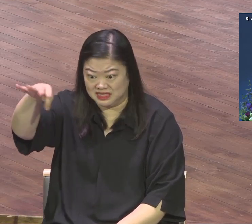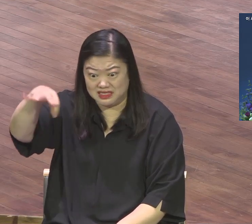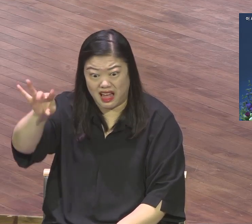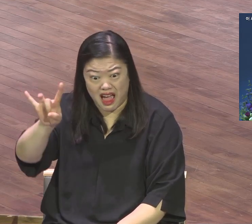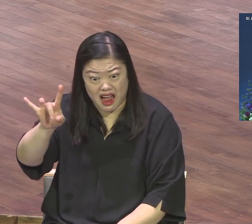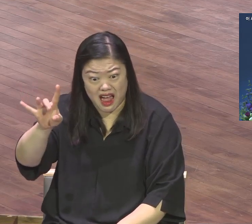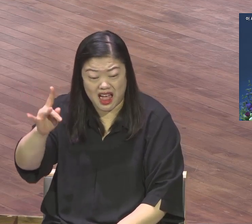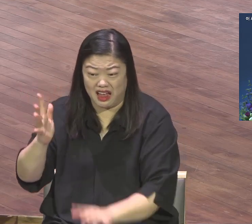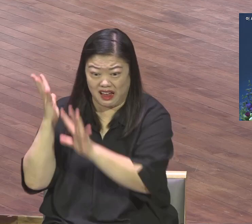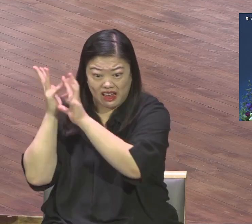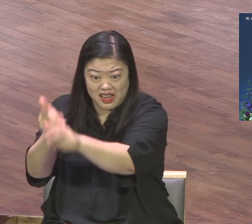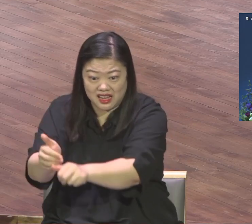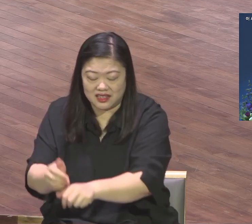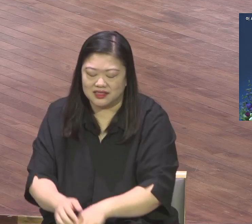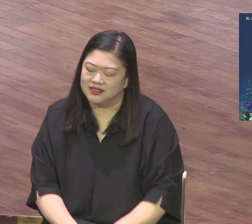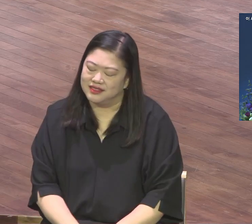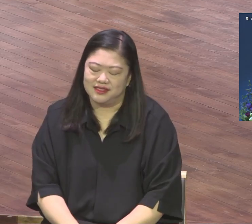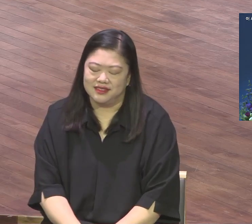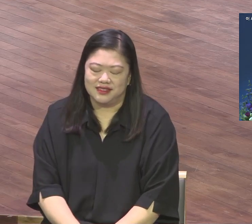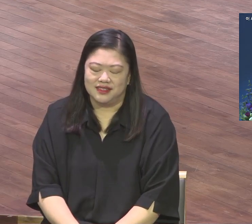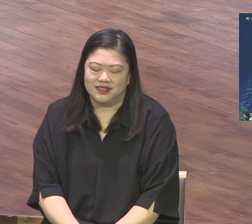완전히 허감 문화.